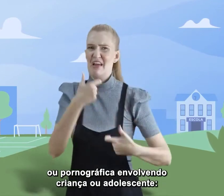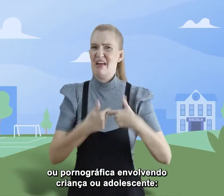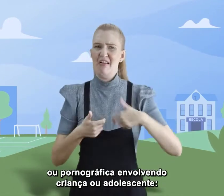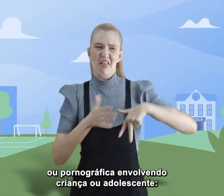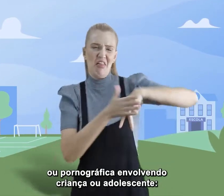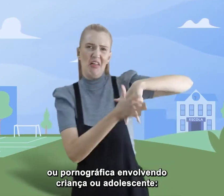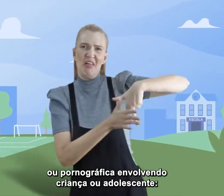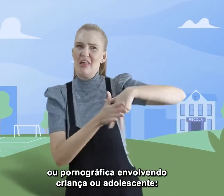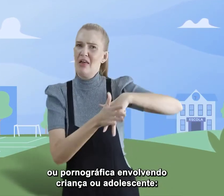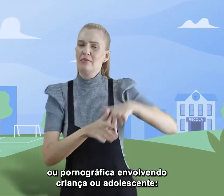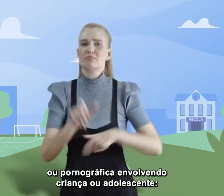adolescente.